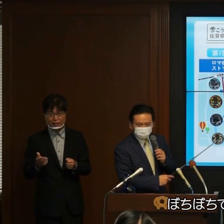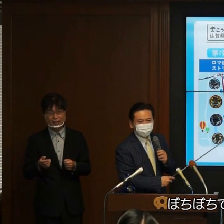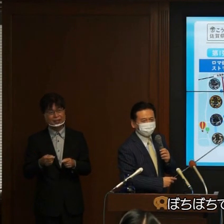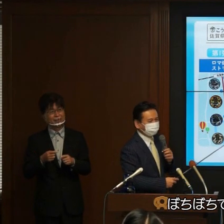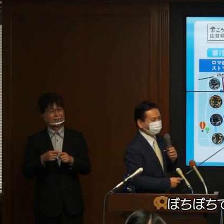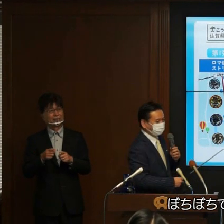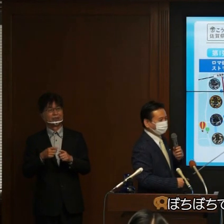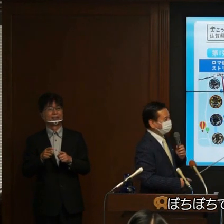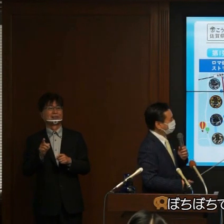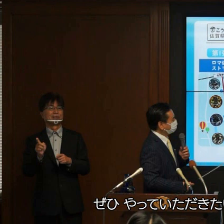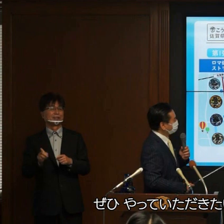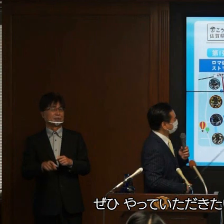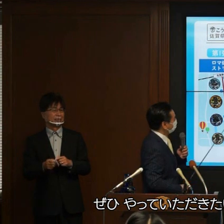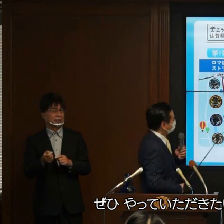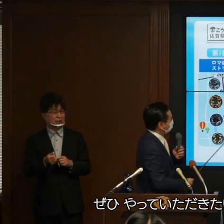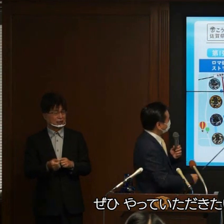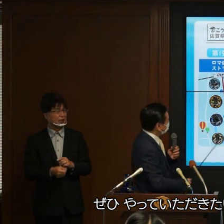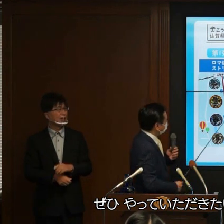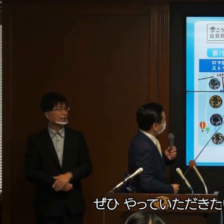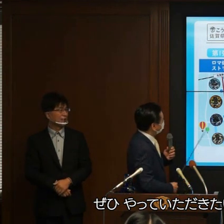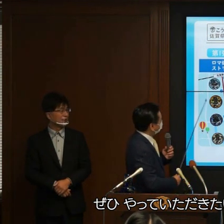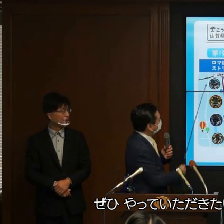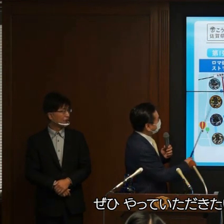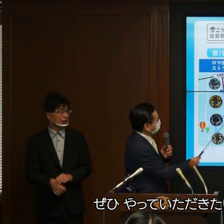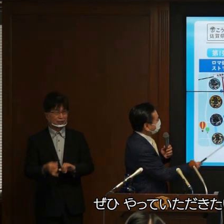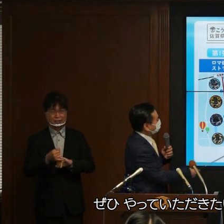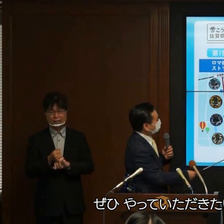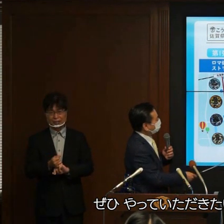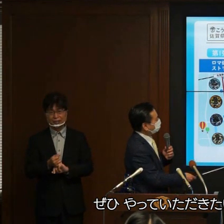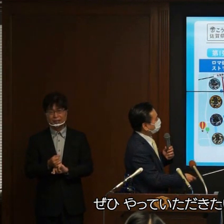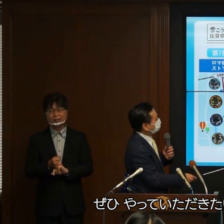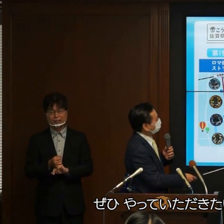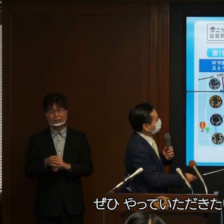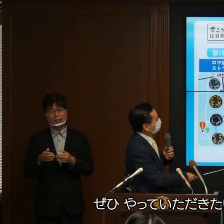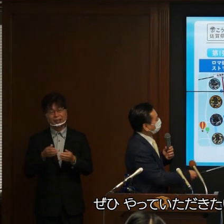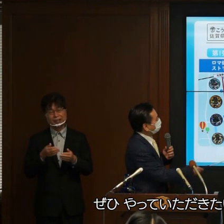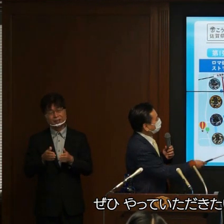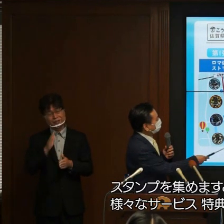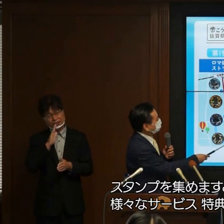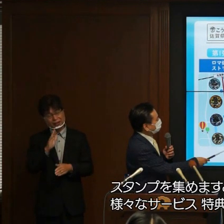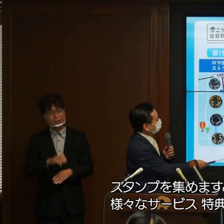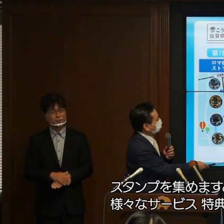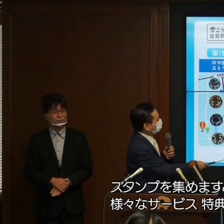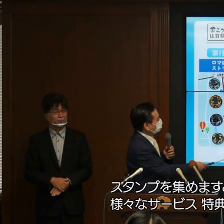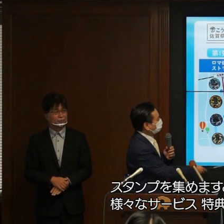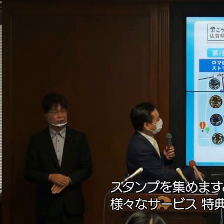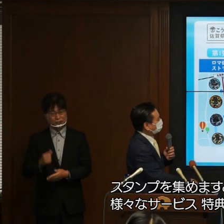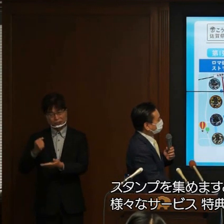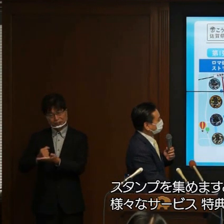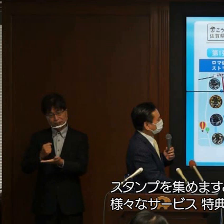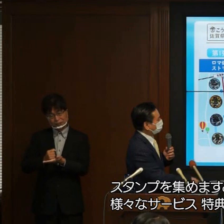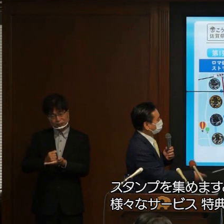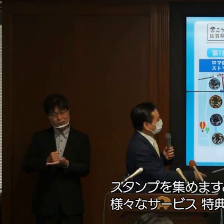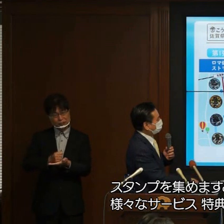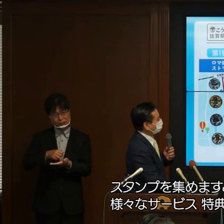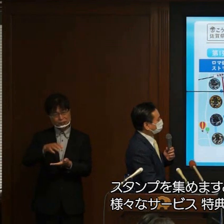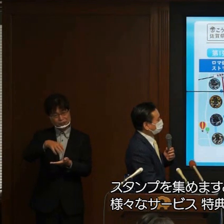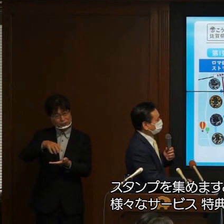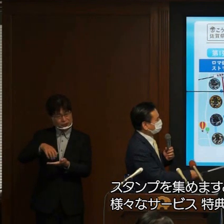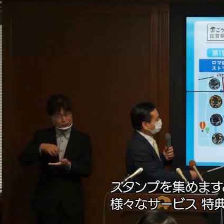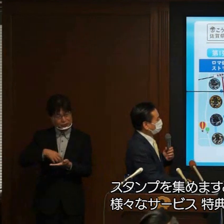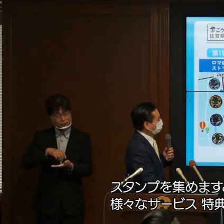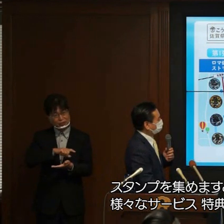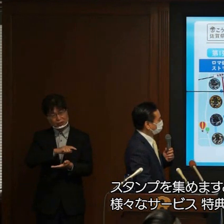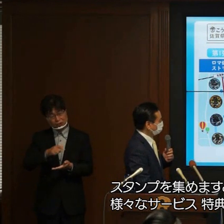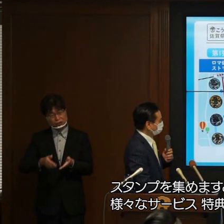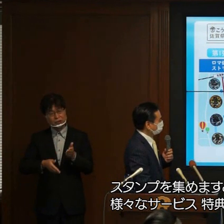ぼちぼちですかね。非常に、ぜひやっていただきたいと思いますけれども、でスタンプを集めますとさまざまなサ